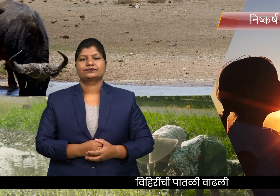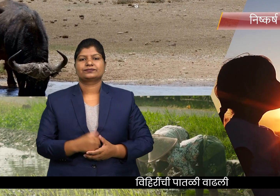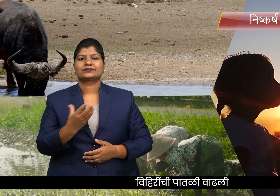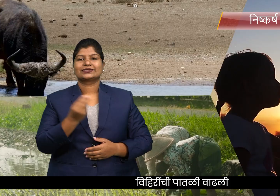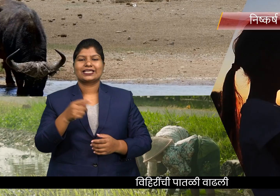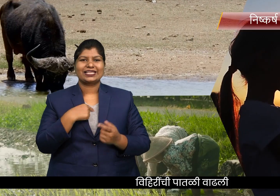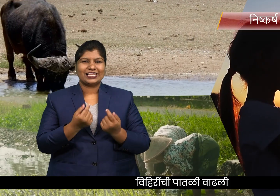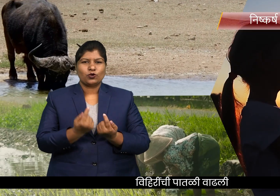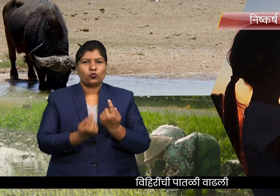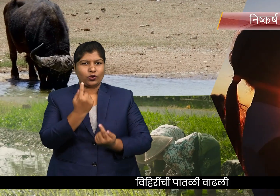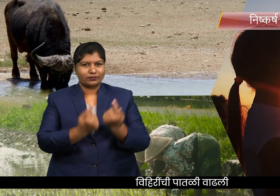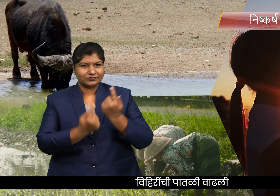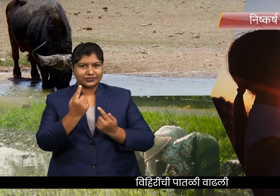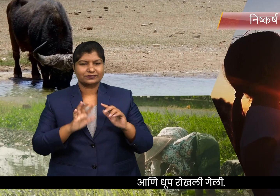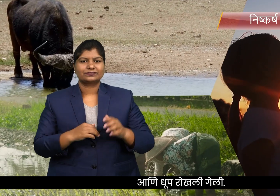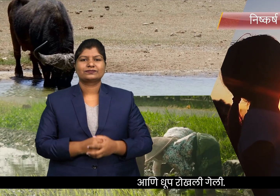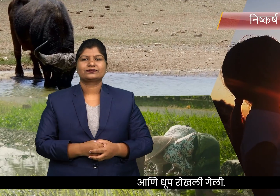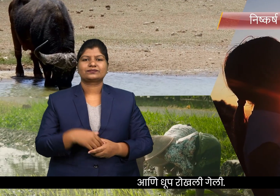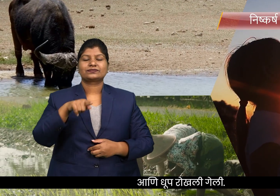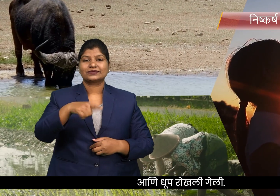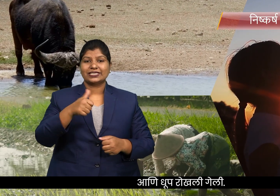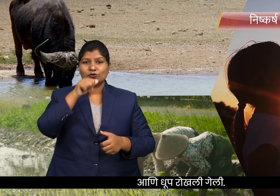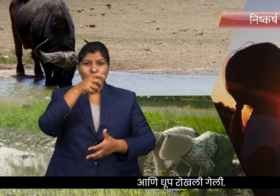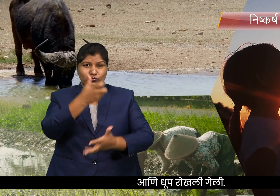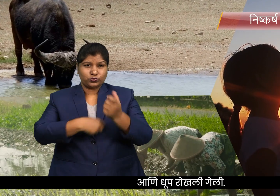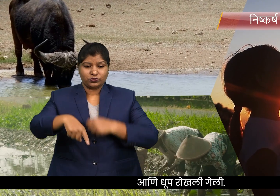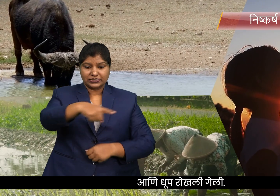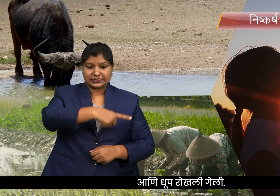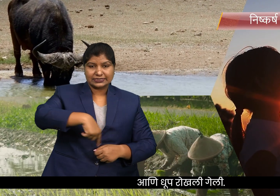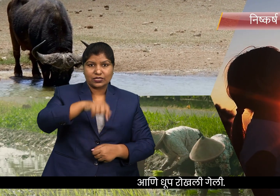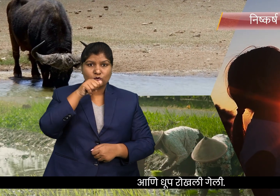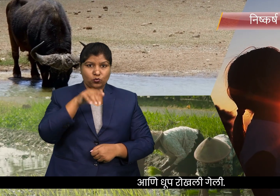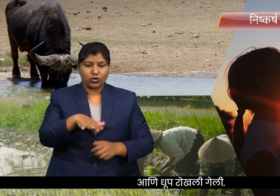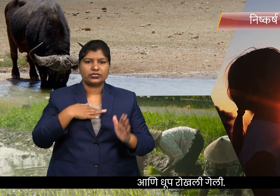विहिरीची पातळी वाढली आणि धूप खलोल गेली.